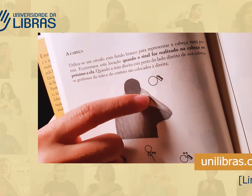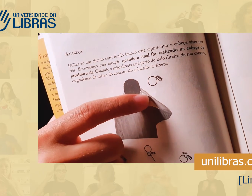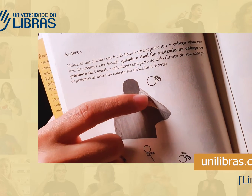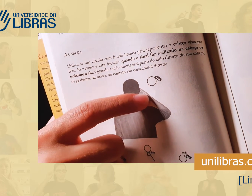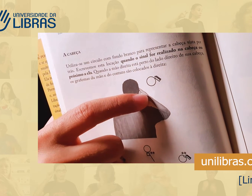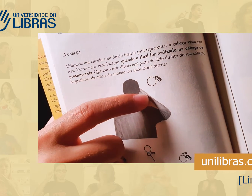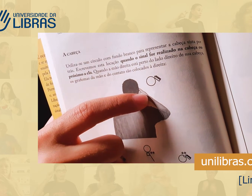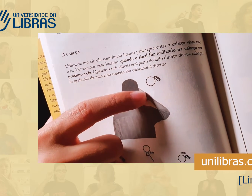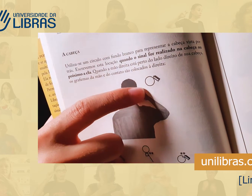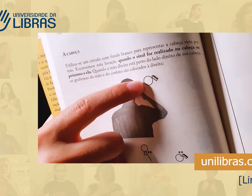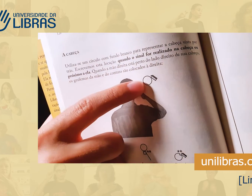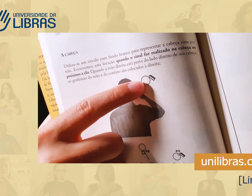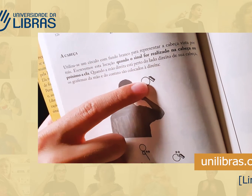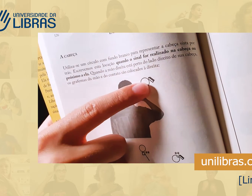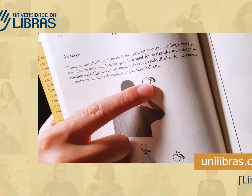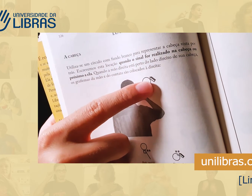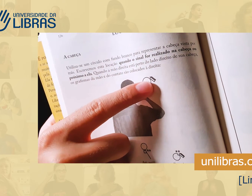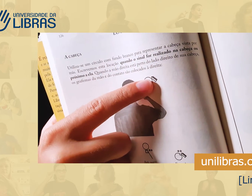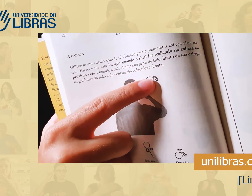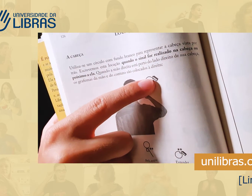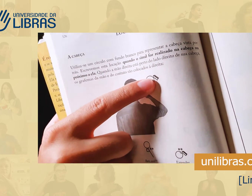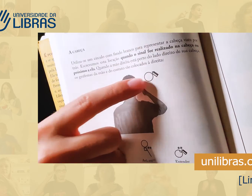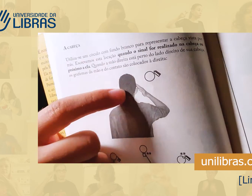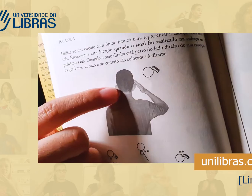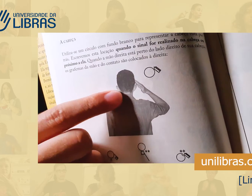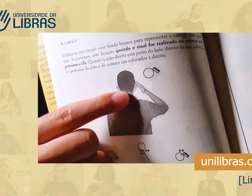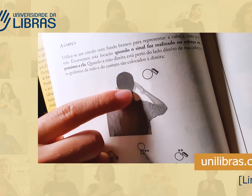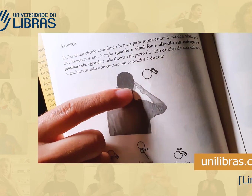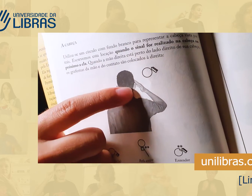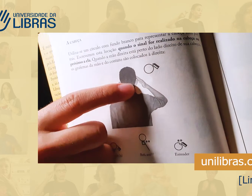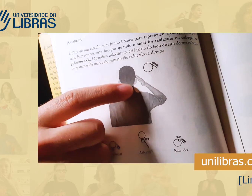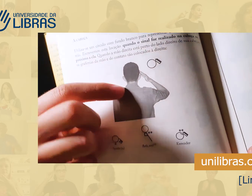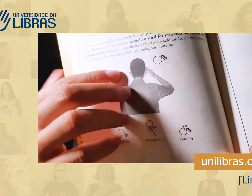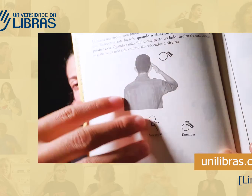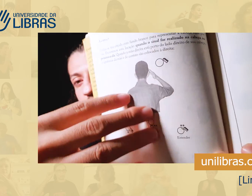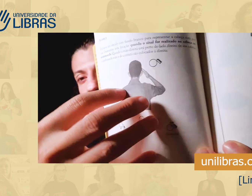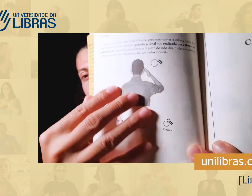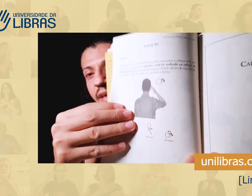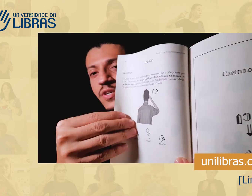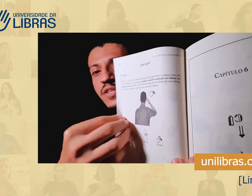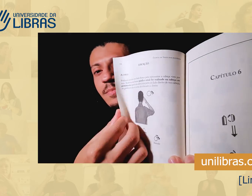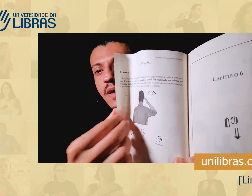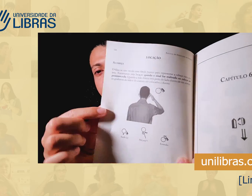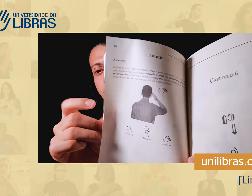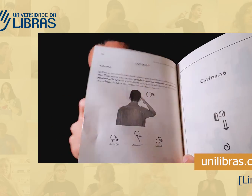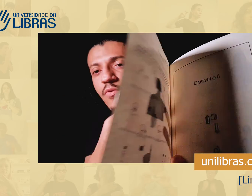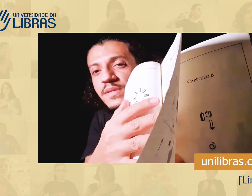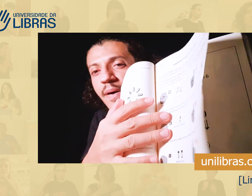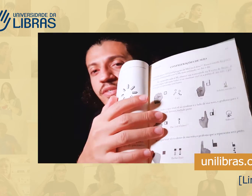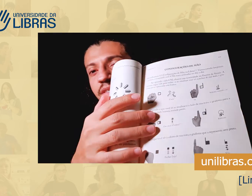a costa da mão aqui, as costas da mão, a parte branca representa a palma, que é justamente o que a Raquel já tinha explicado aqui, ó, algumas páginas